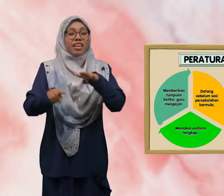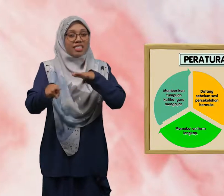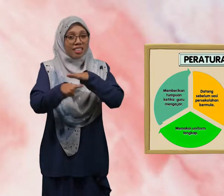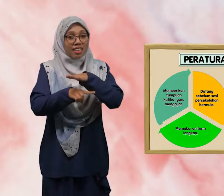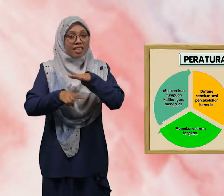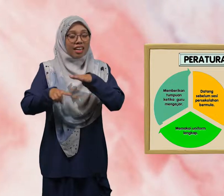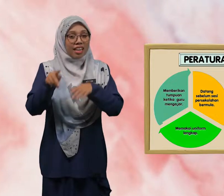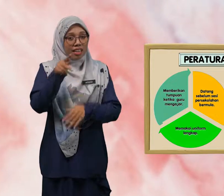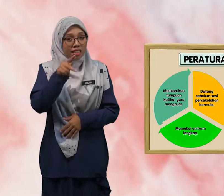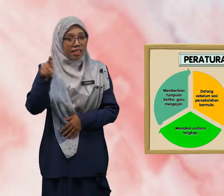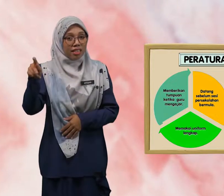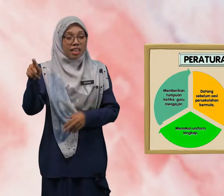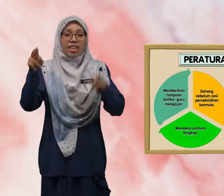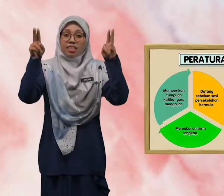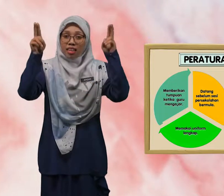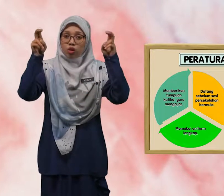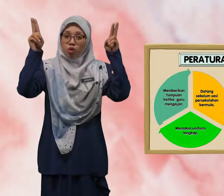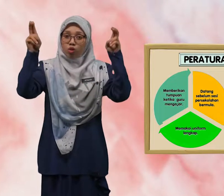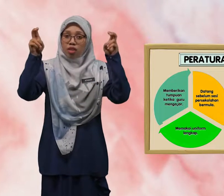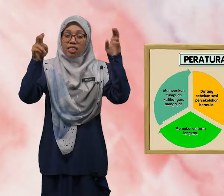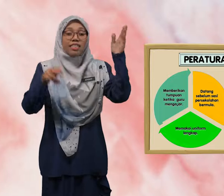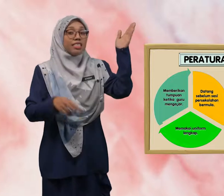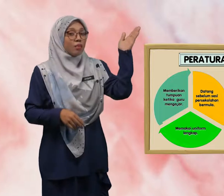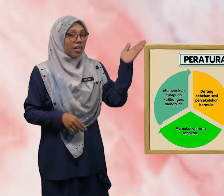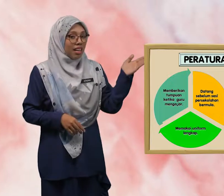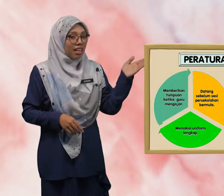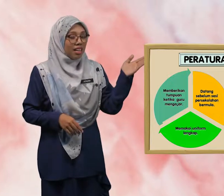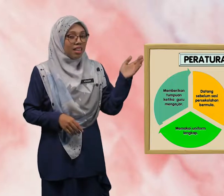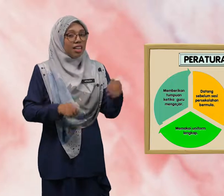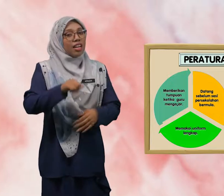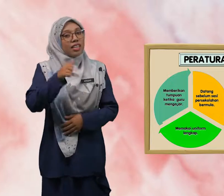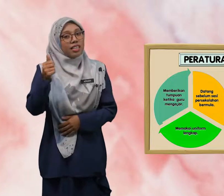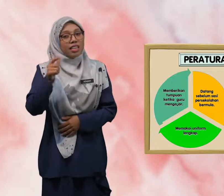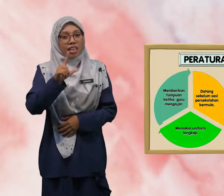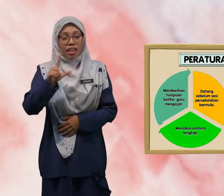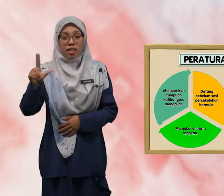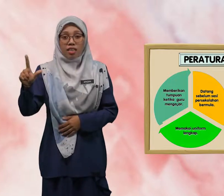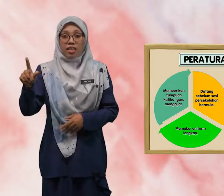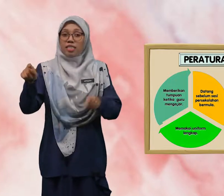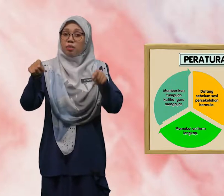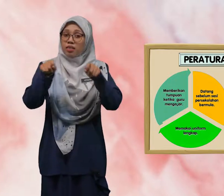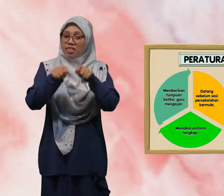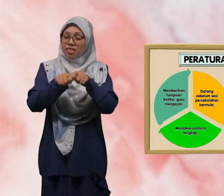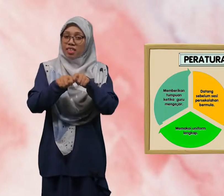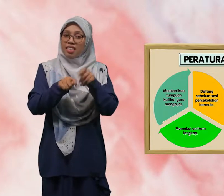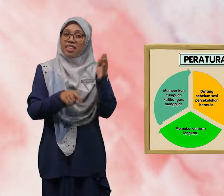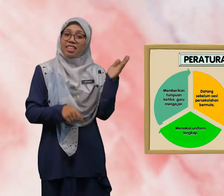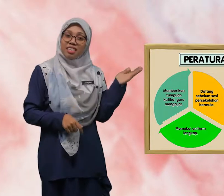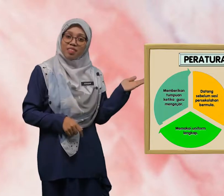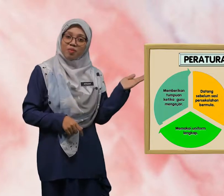berdasarkan tajuk di sebelah ialah seperti ini